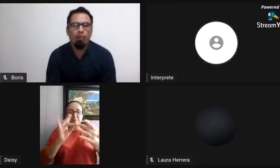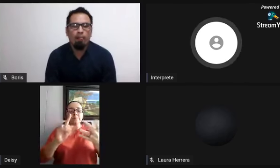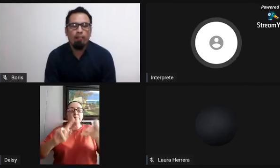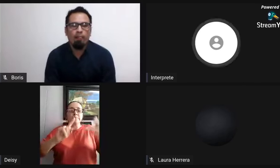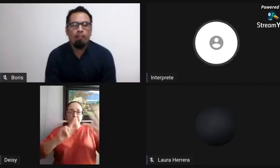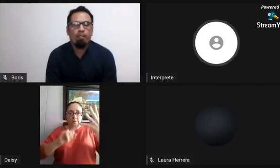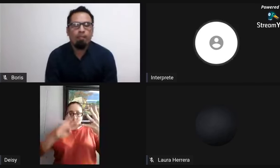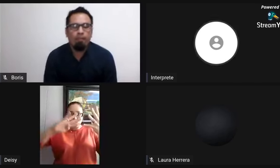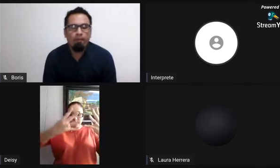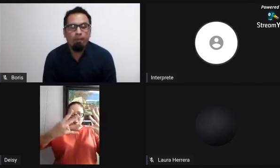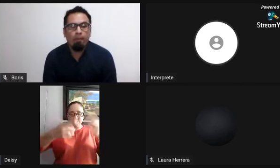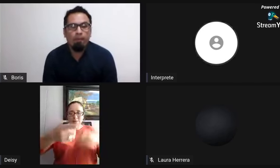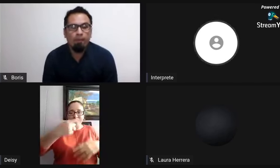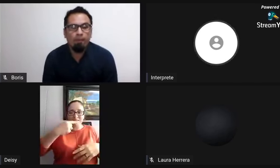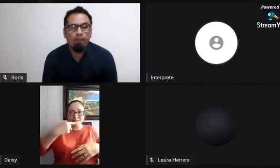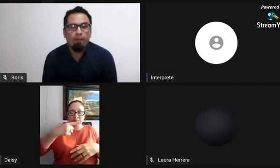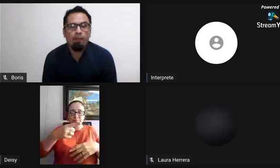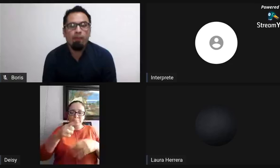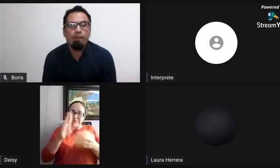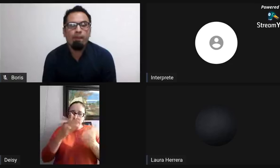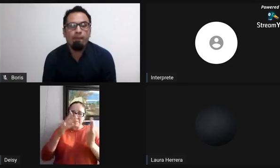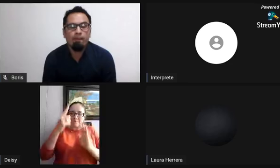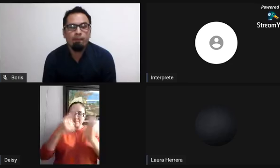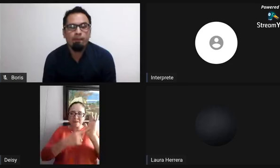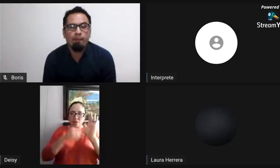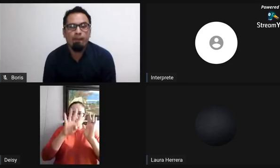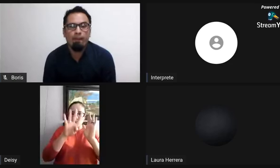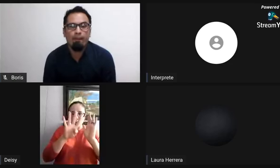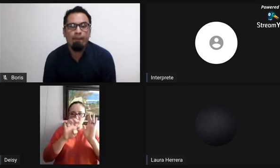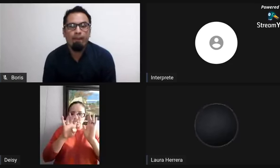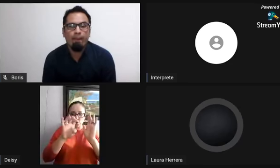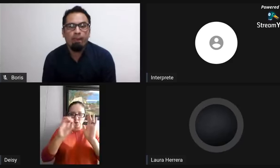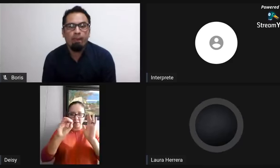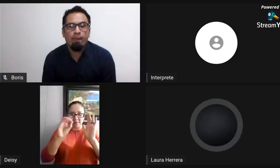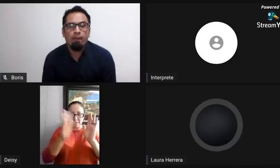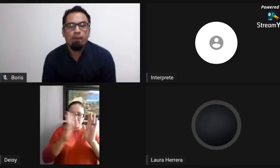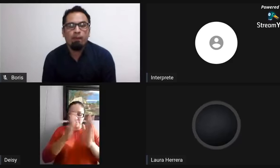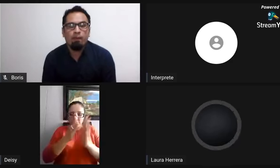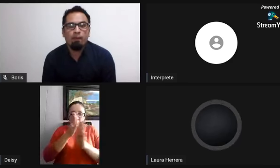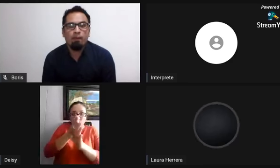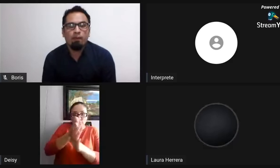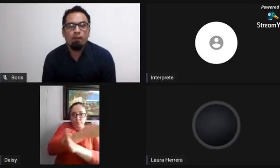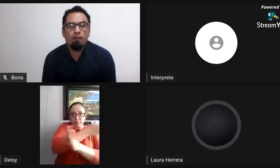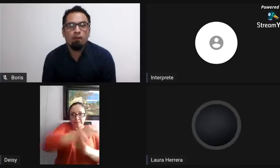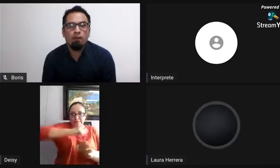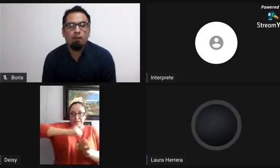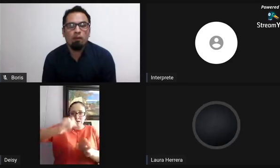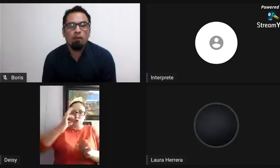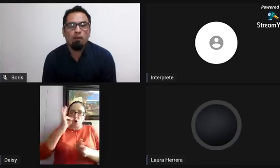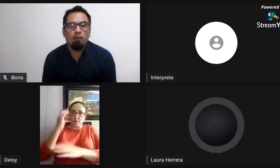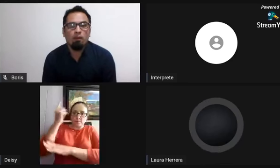de herramientas para escribir. Bueno, y la cuarta y última pregunta más antes